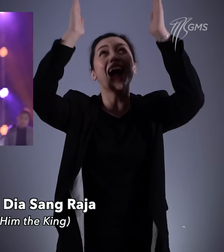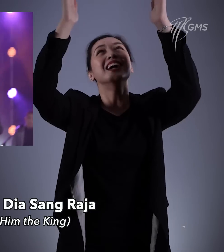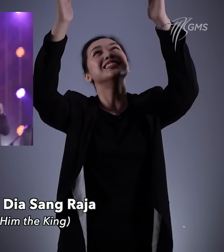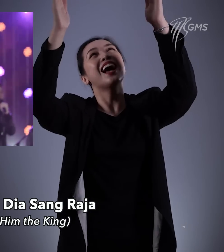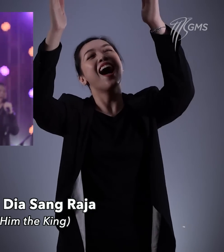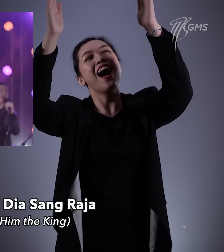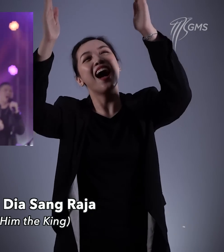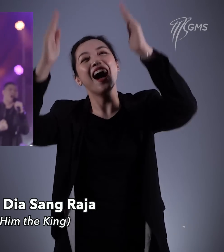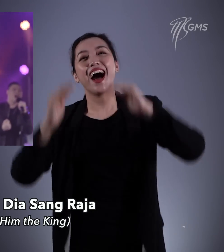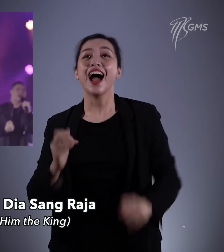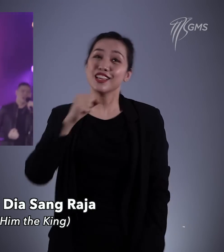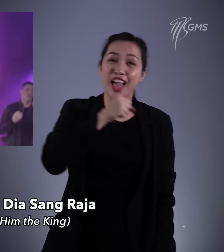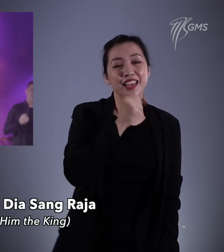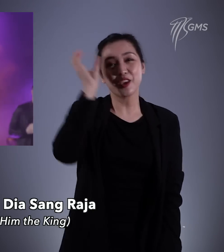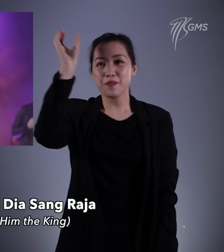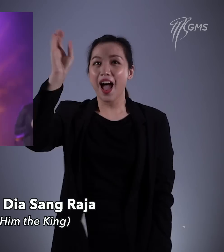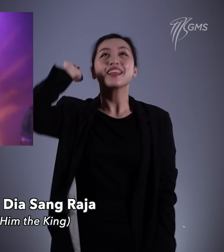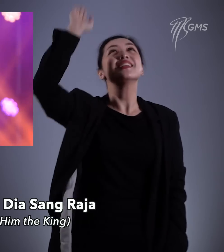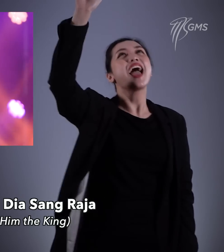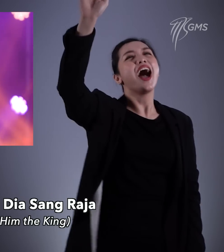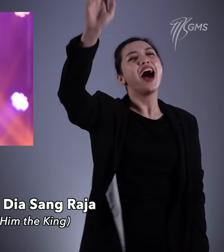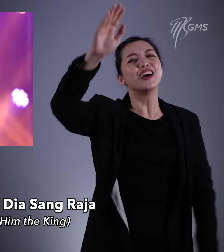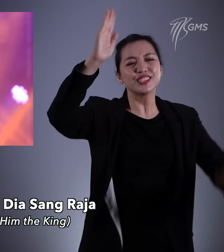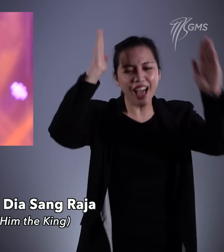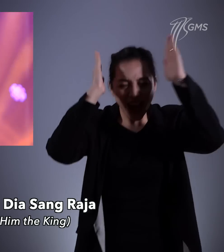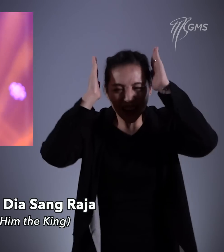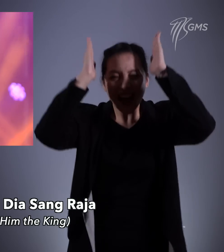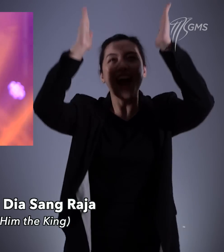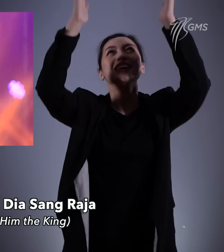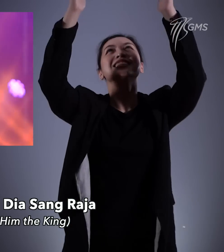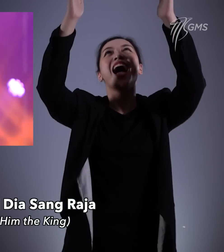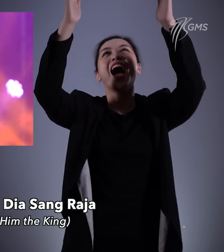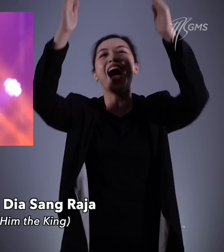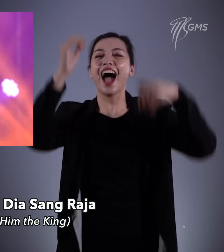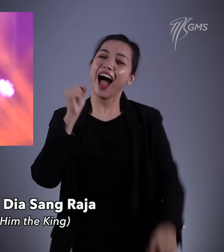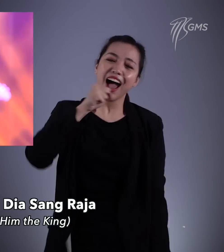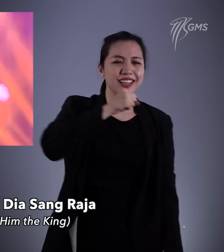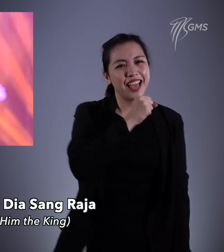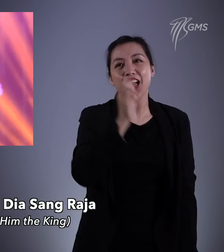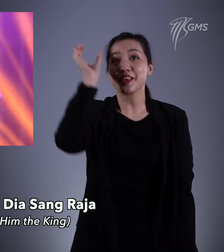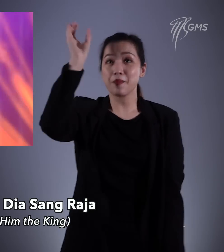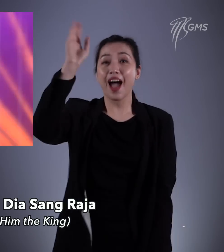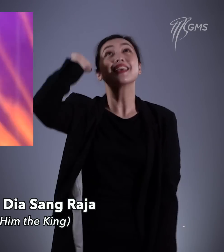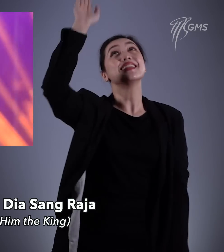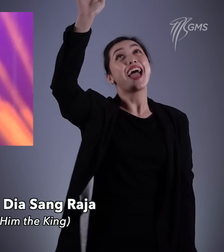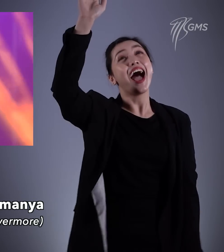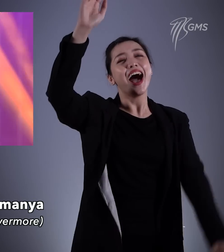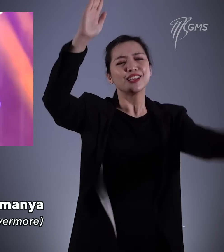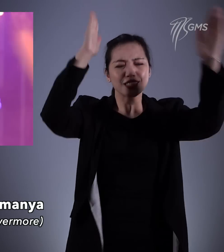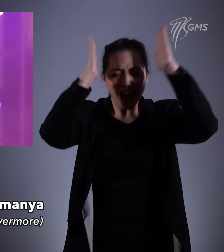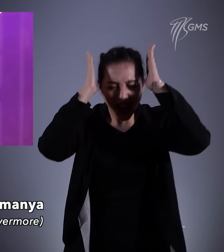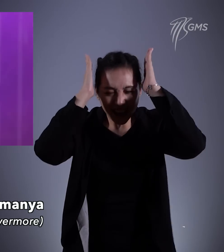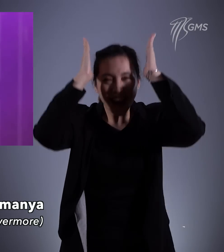Sang Raja, nyanyi bagi Dia Sang Raja, nyanyi bagi